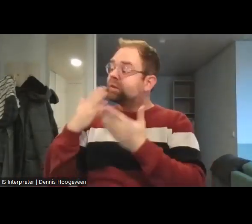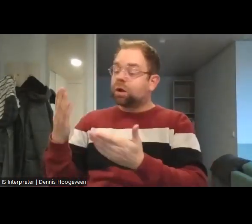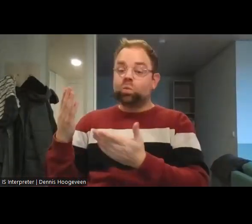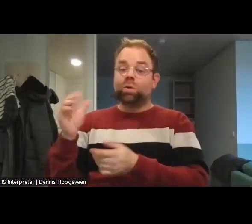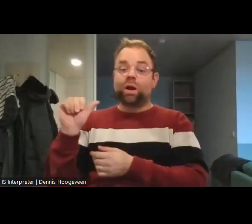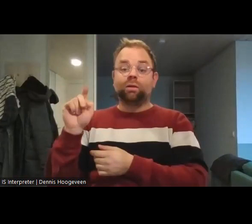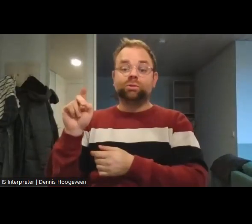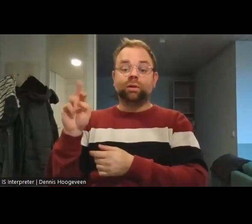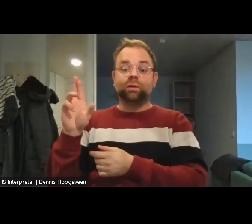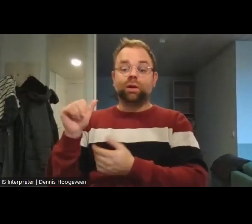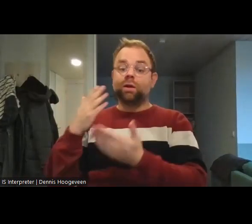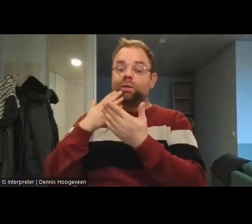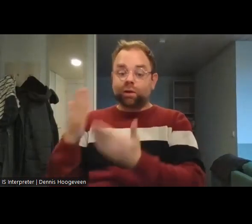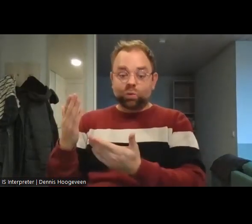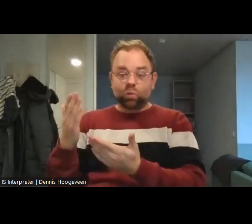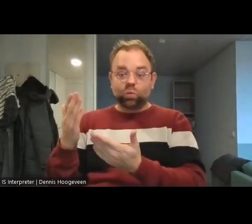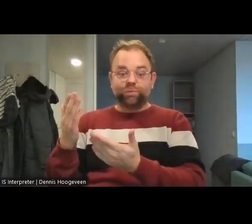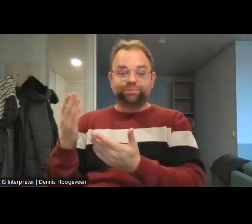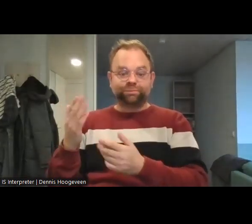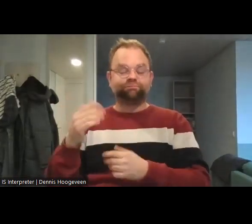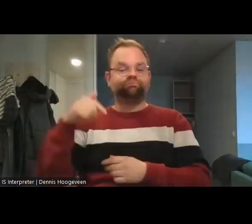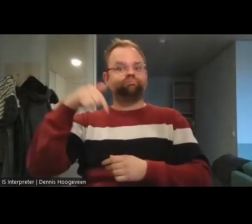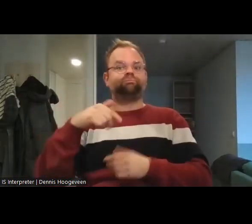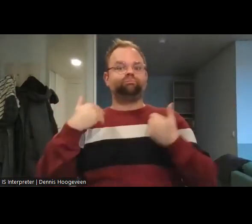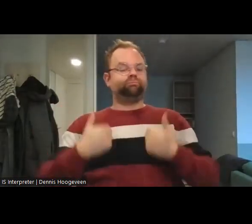nouveau. Nous avons aujourd'hui